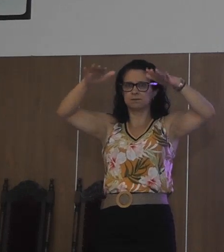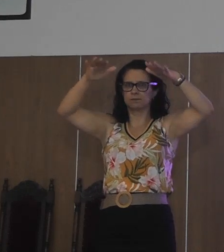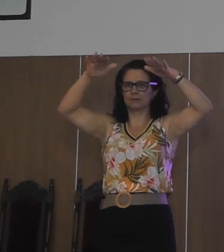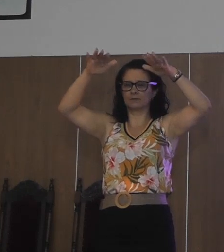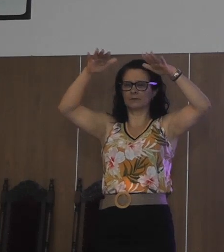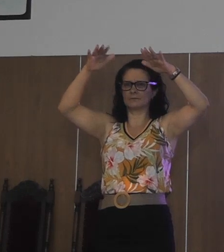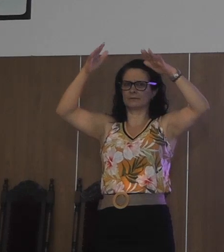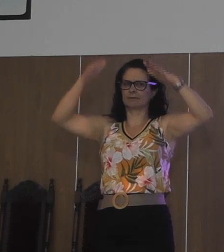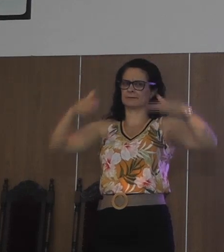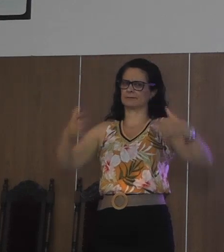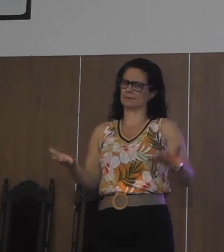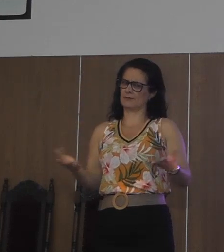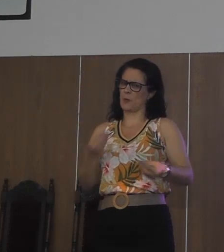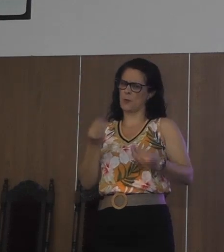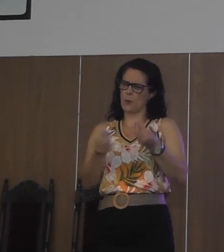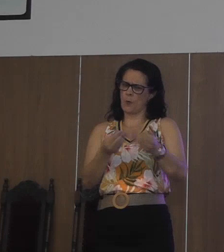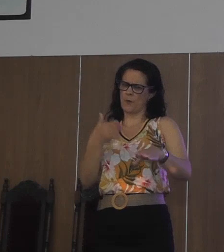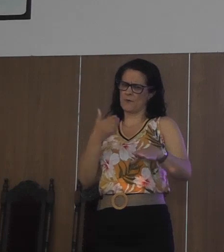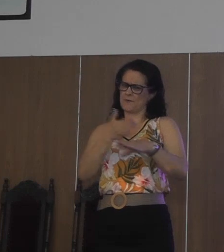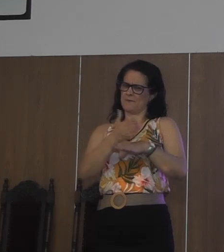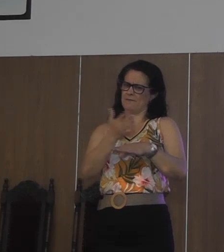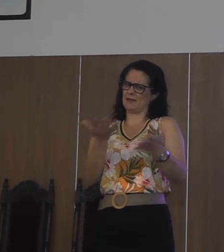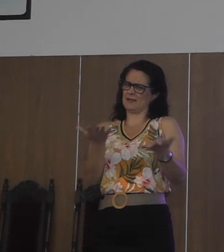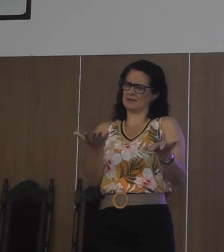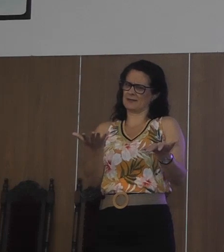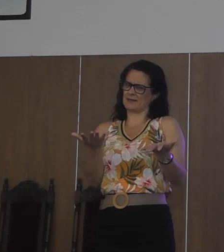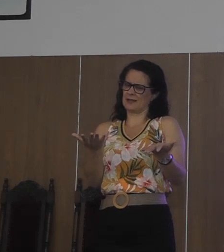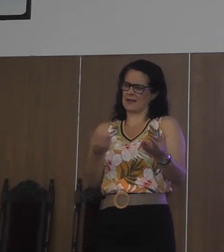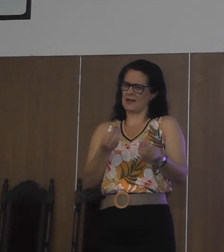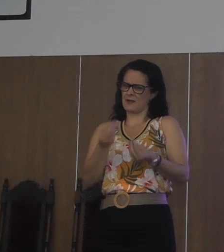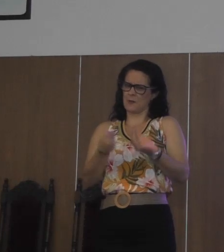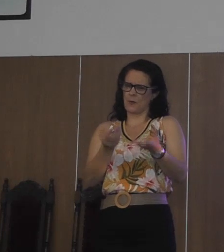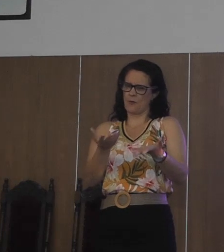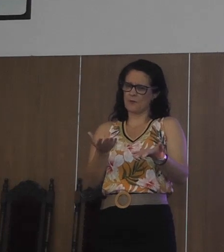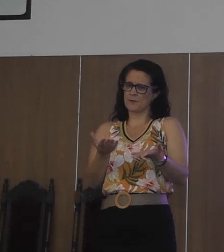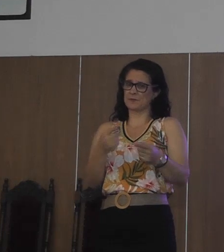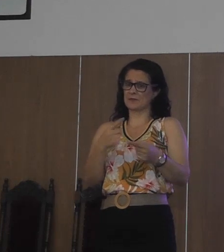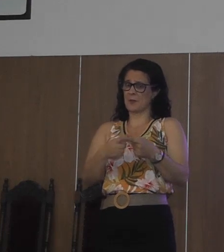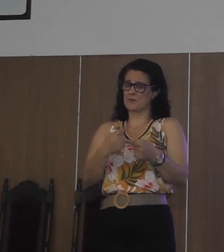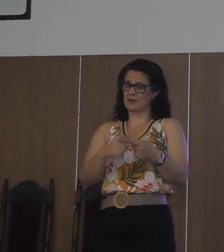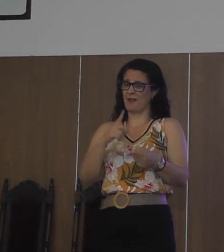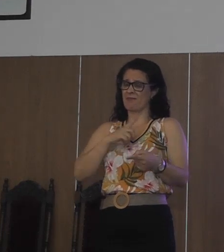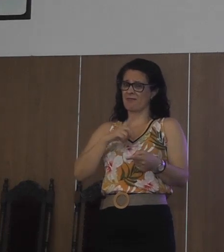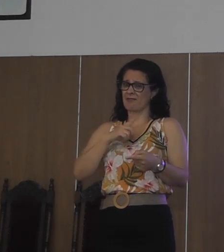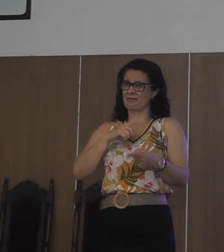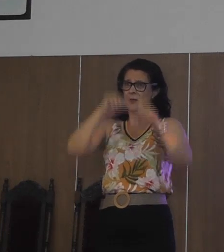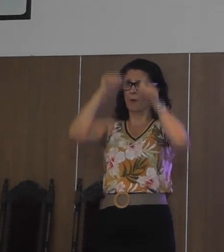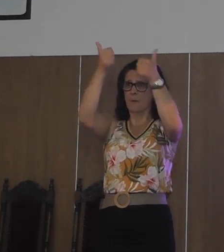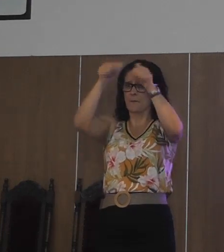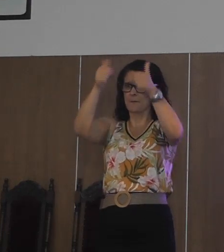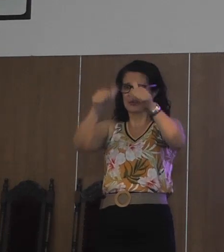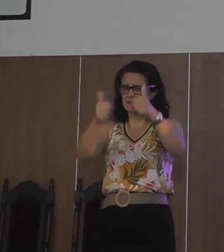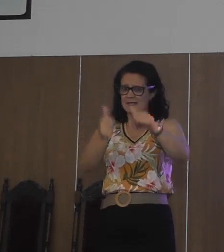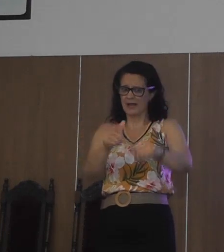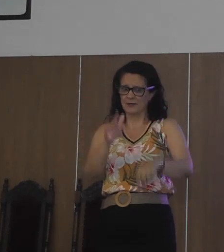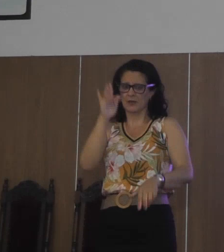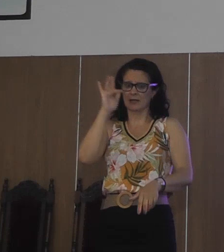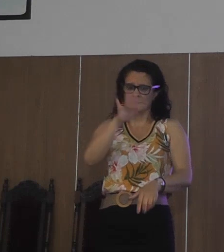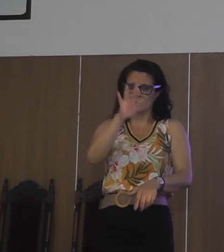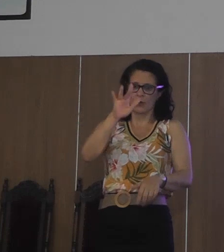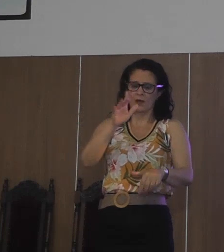aquele que a gente que acredita que domina essa região aqui, ele está do nosso lado. Eles adoravam uma entidade chamada Iã.